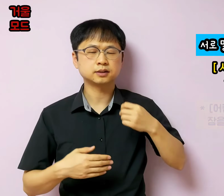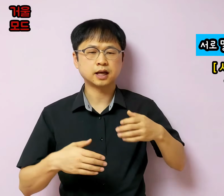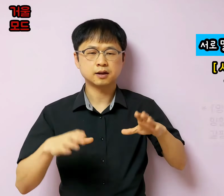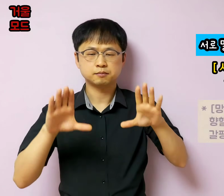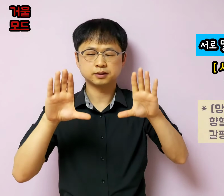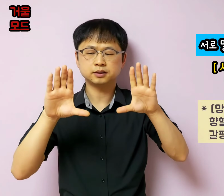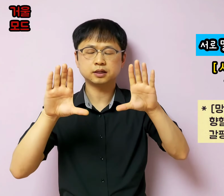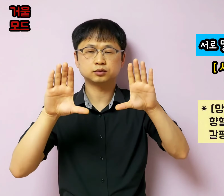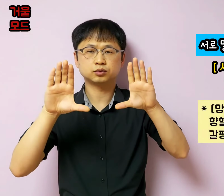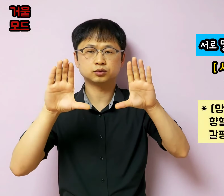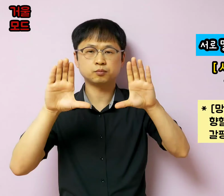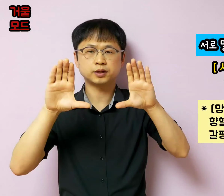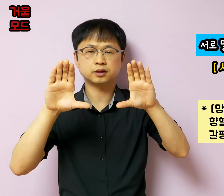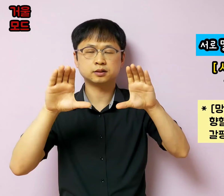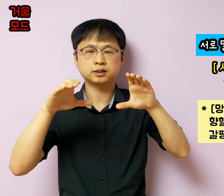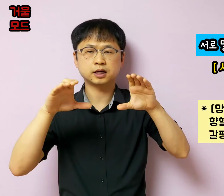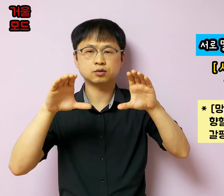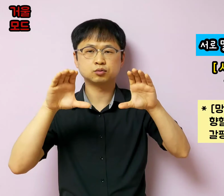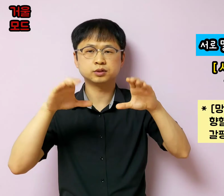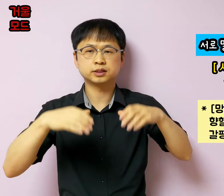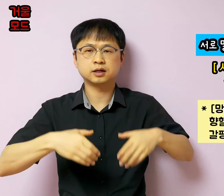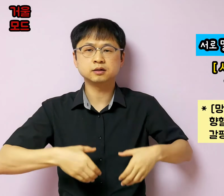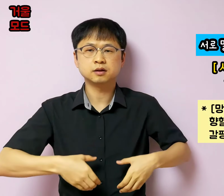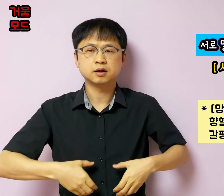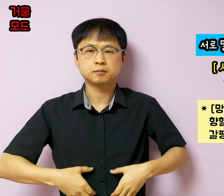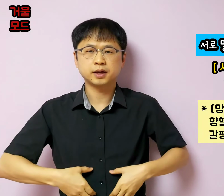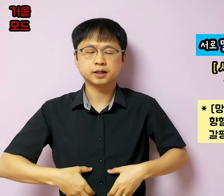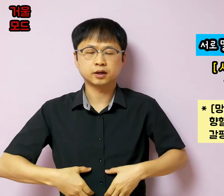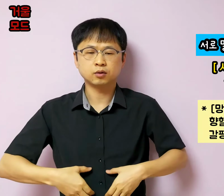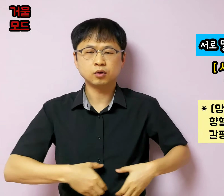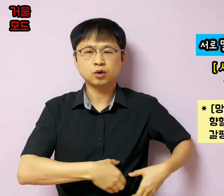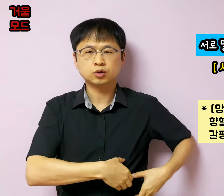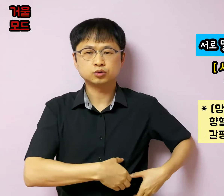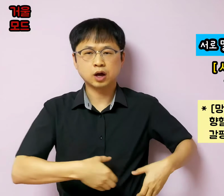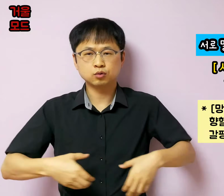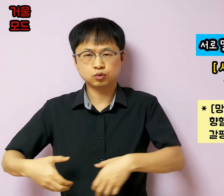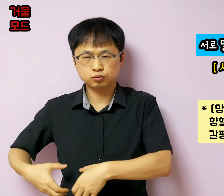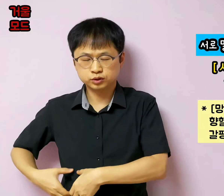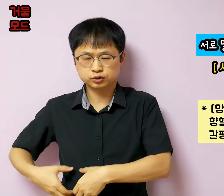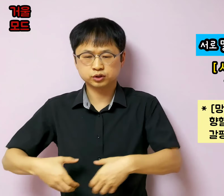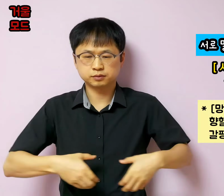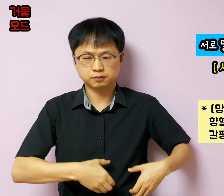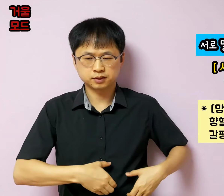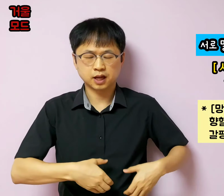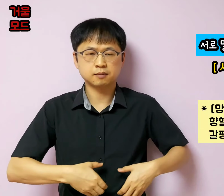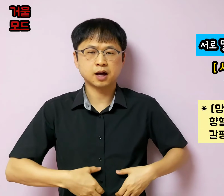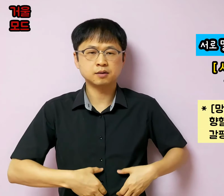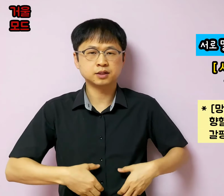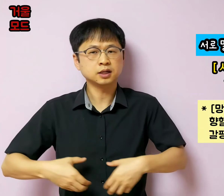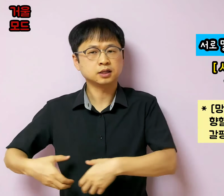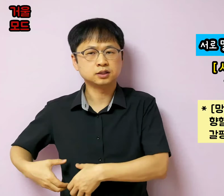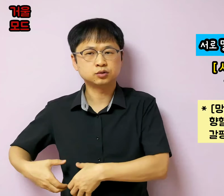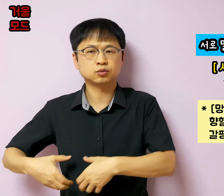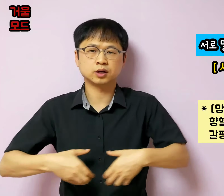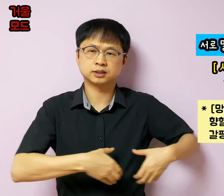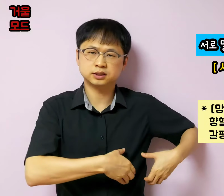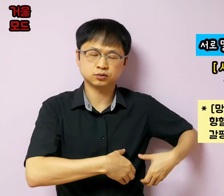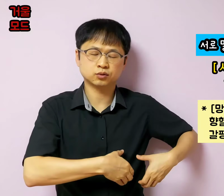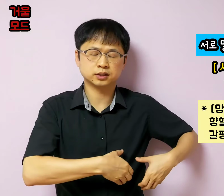망설이다. 망설이다는 수어는 손바닥을 약간 구부린 다음 배에 대고 좌우로 움직여 주시면 됩니다. 마음이 이쪽으로 갈지 이쪽으로